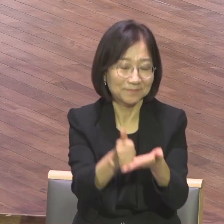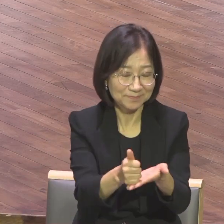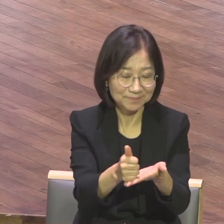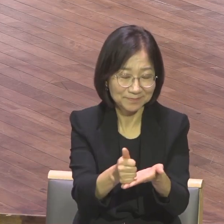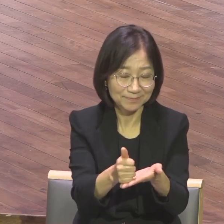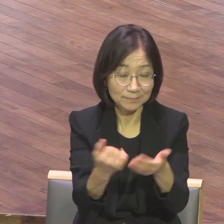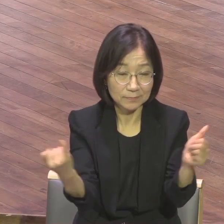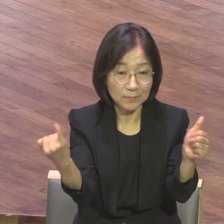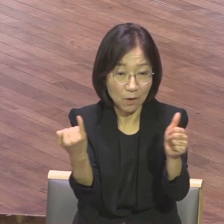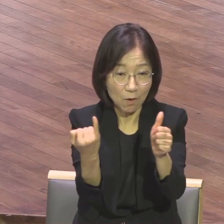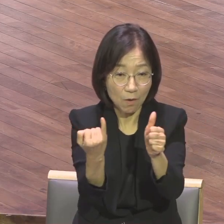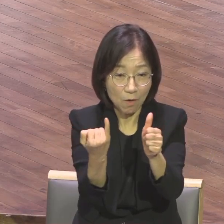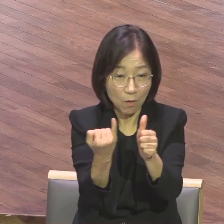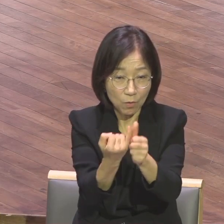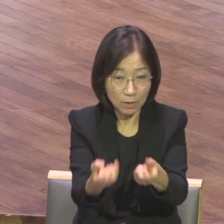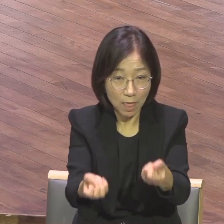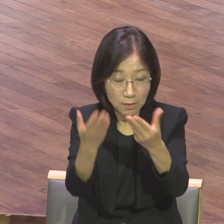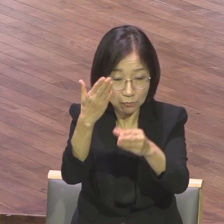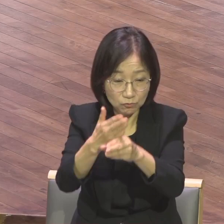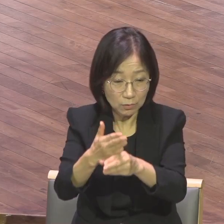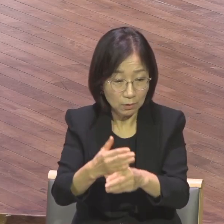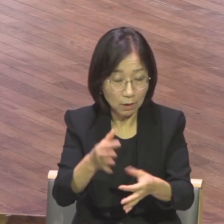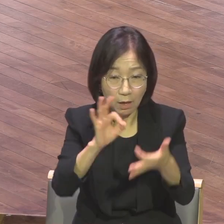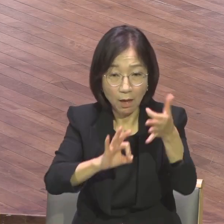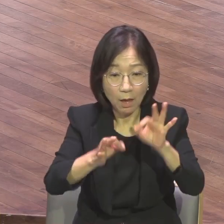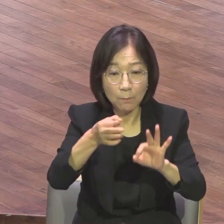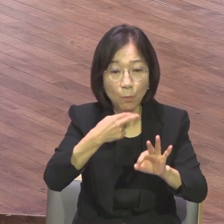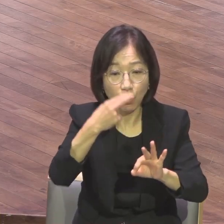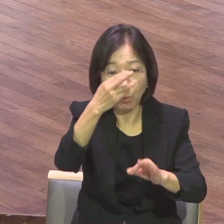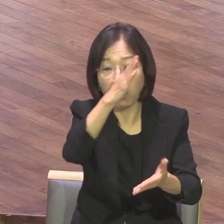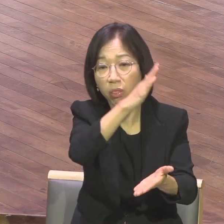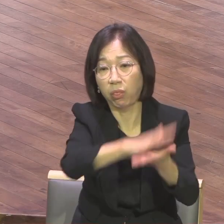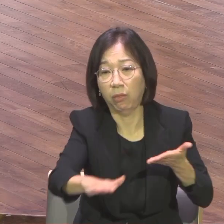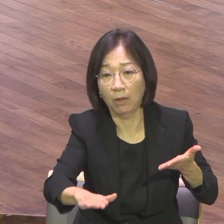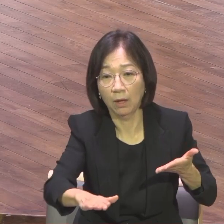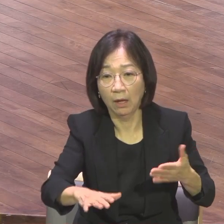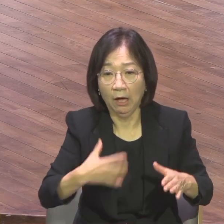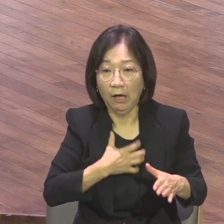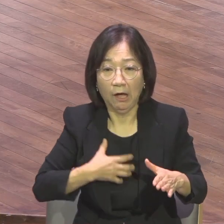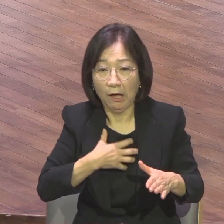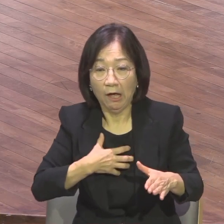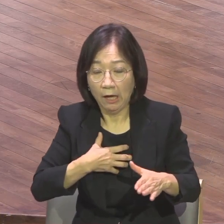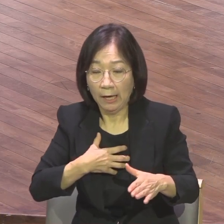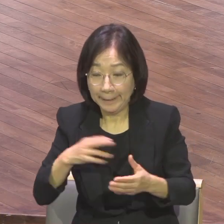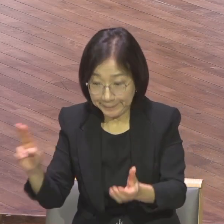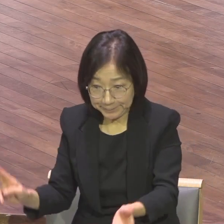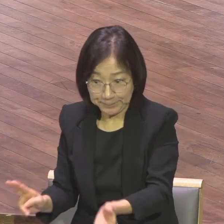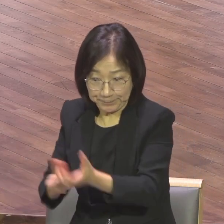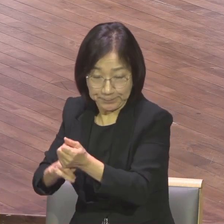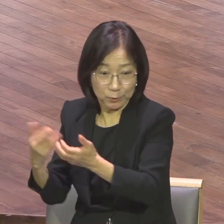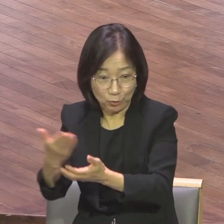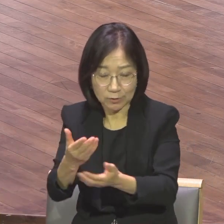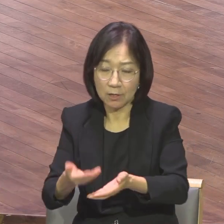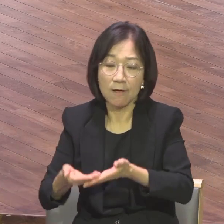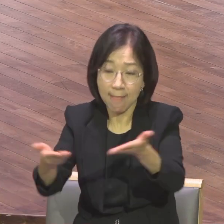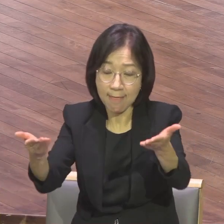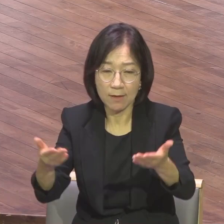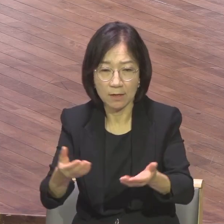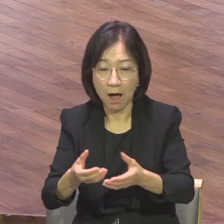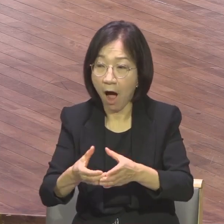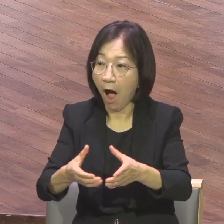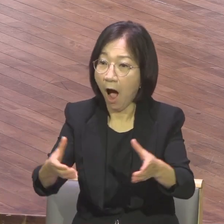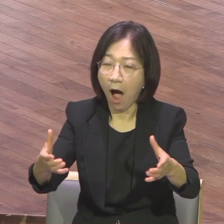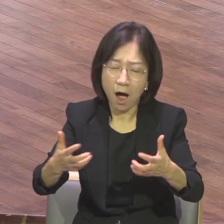그래 알았어 갖다 줘. 실컷 묶고 남도록 풍성하게. 아 끝까지 그 뭐 잔치집에